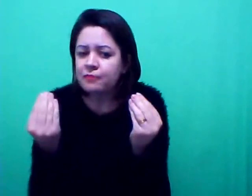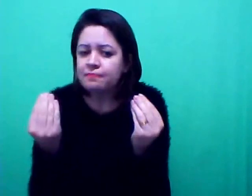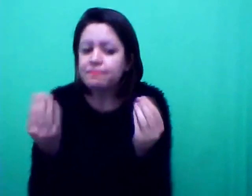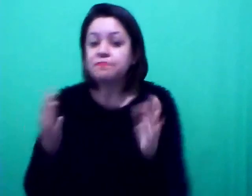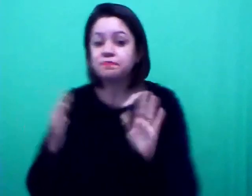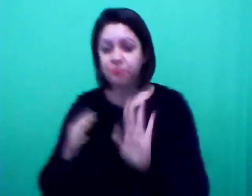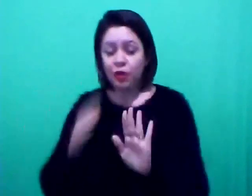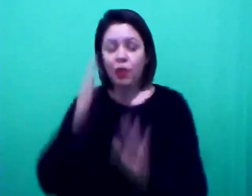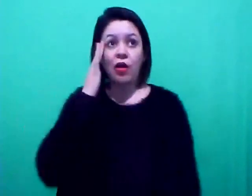como?